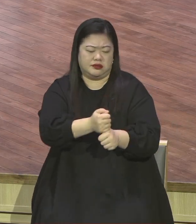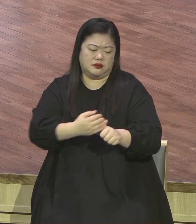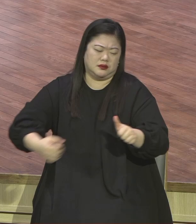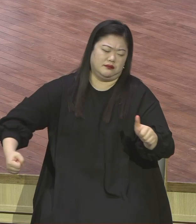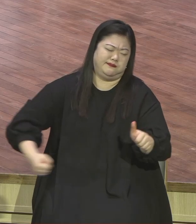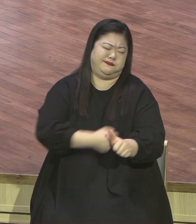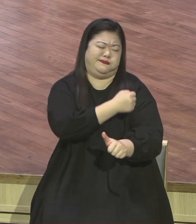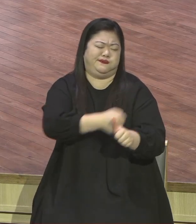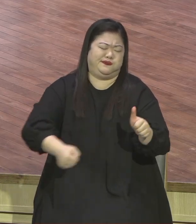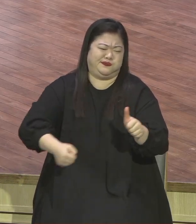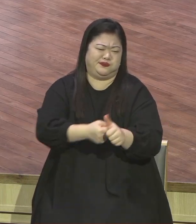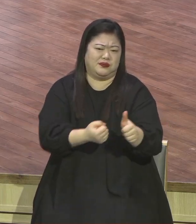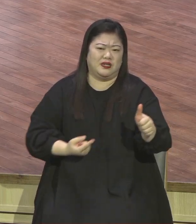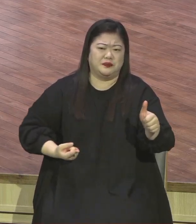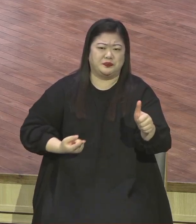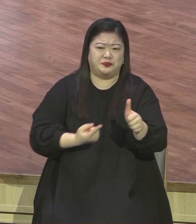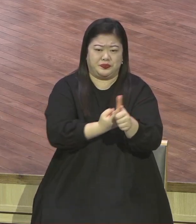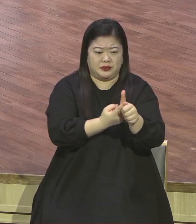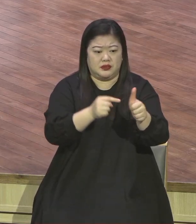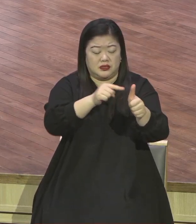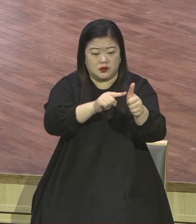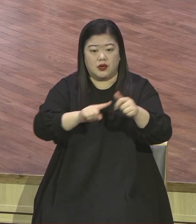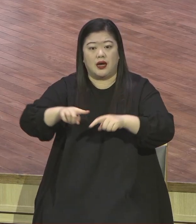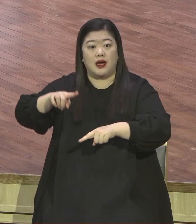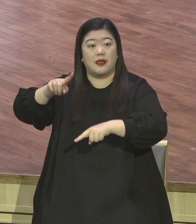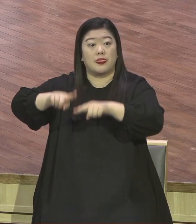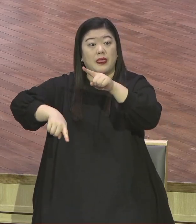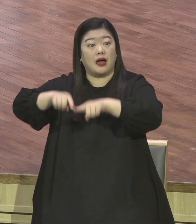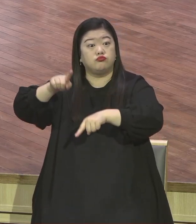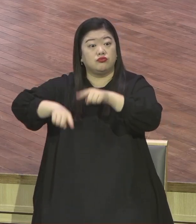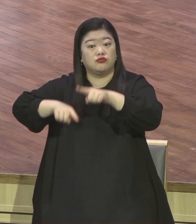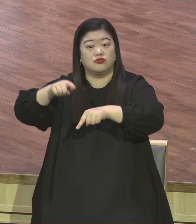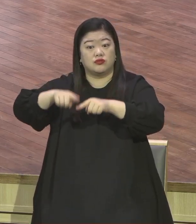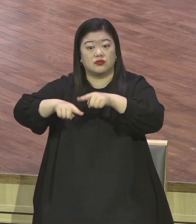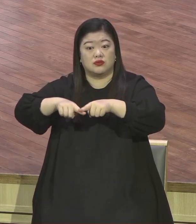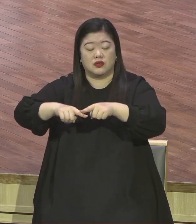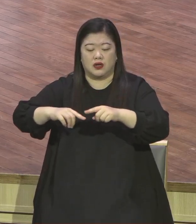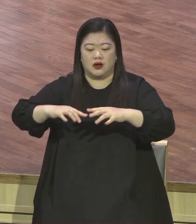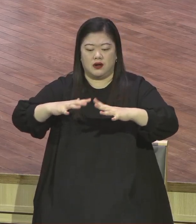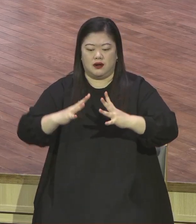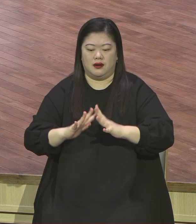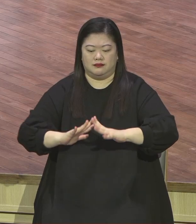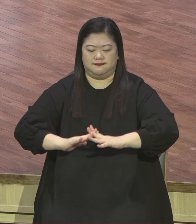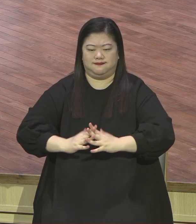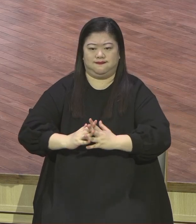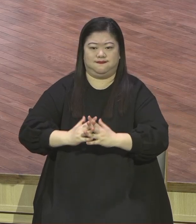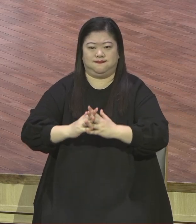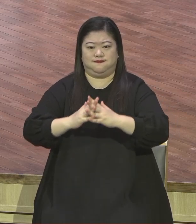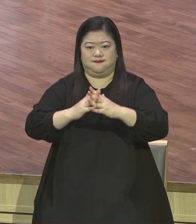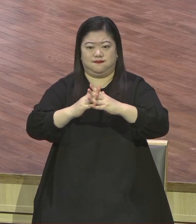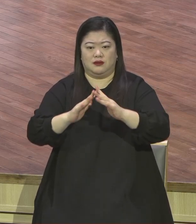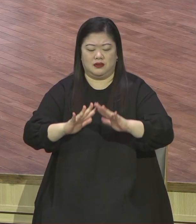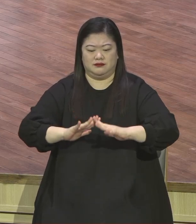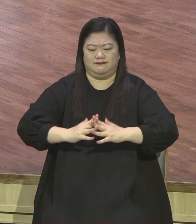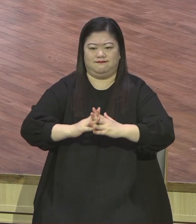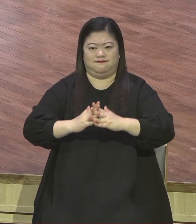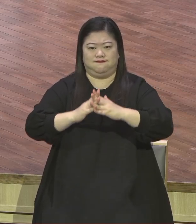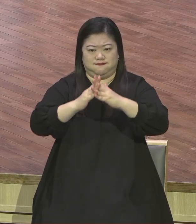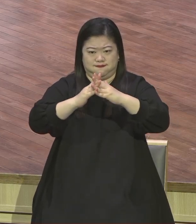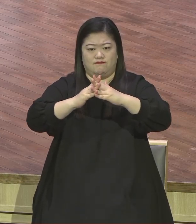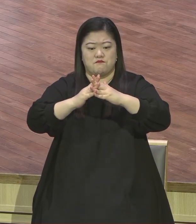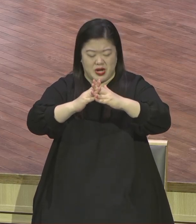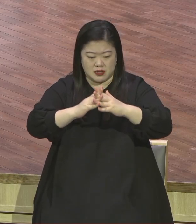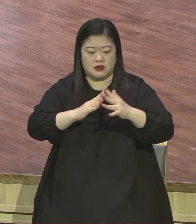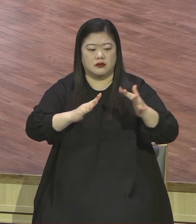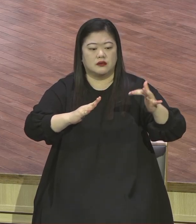불질려가 나무를 가져와가지고 그 성교사하고 성교사하고 두리를 막 던져 나무 던져가지고 발로